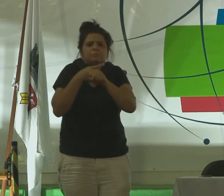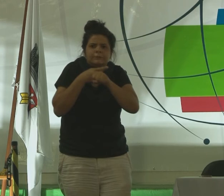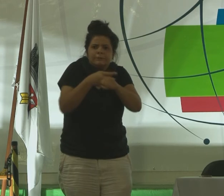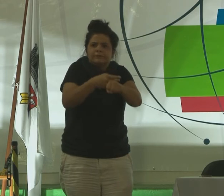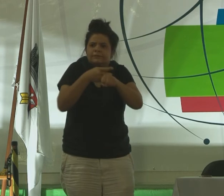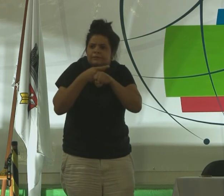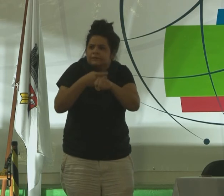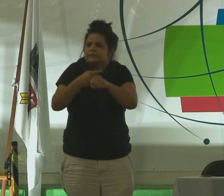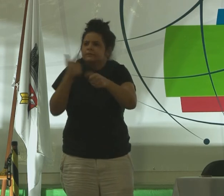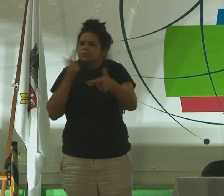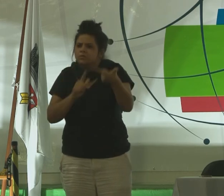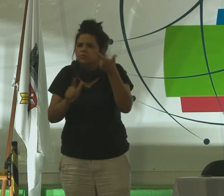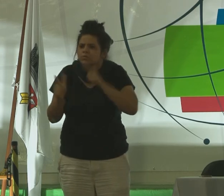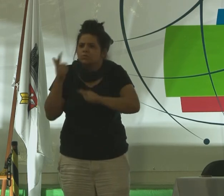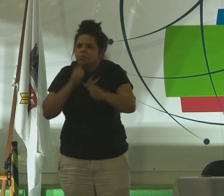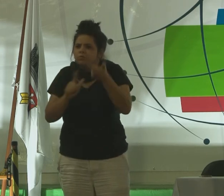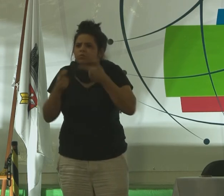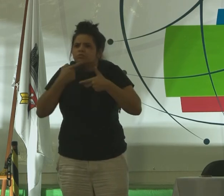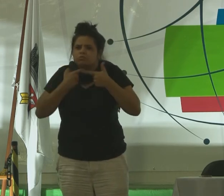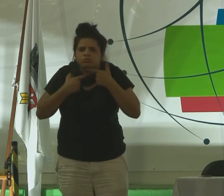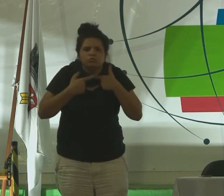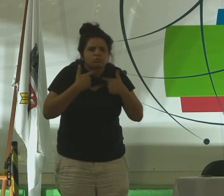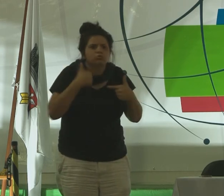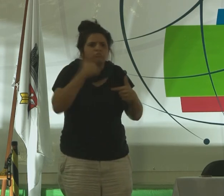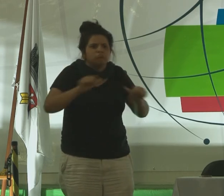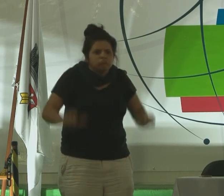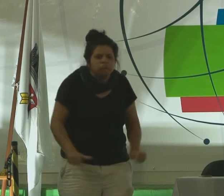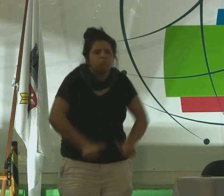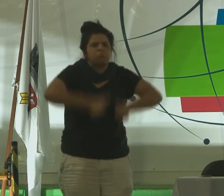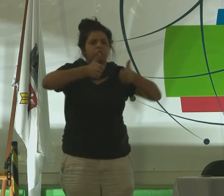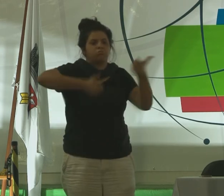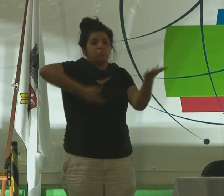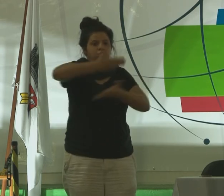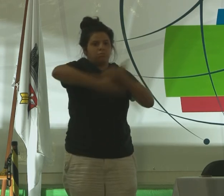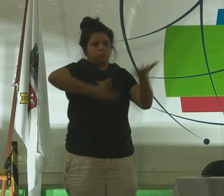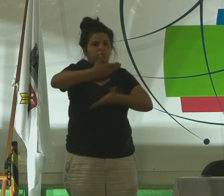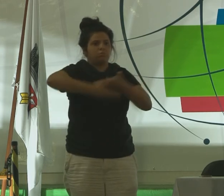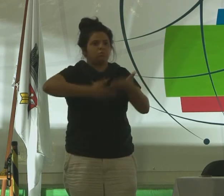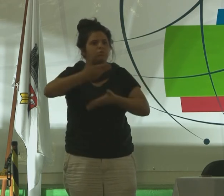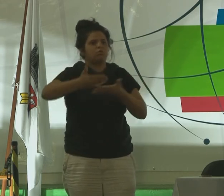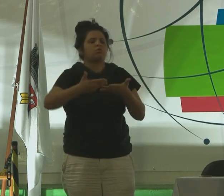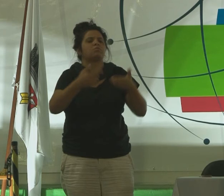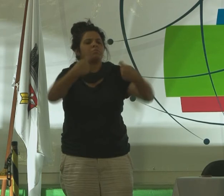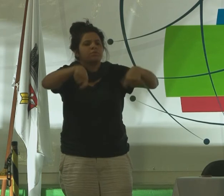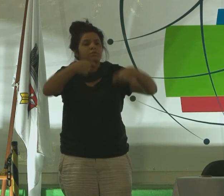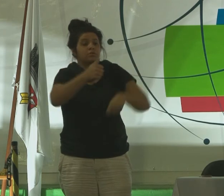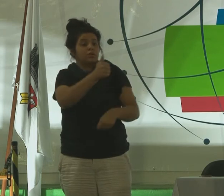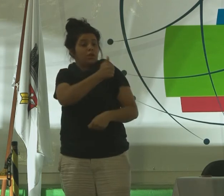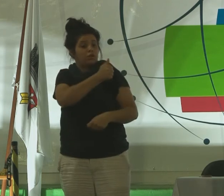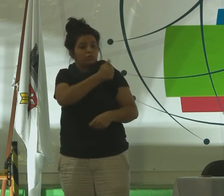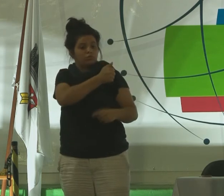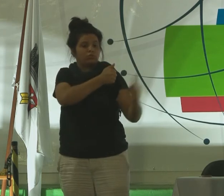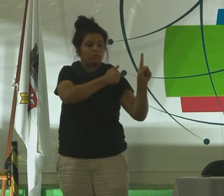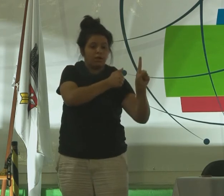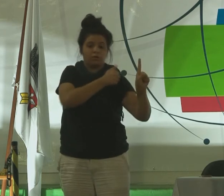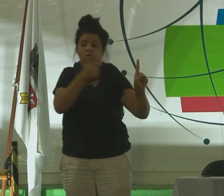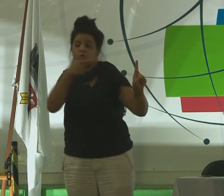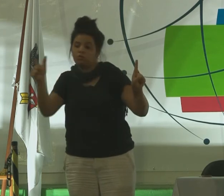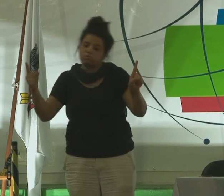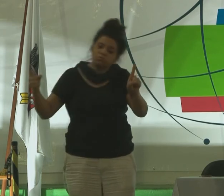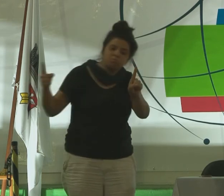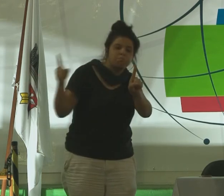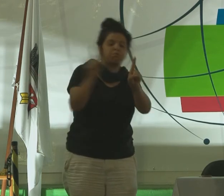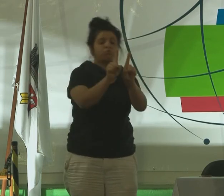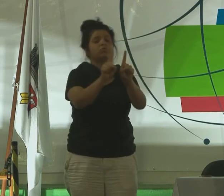busque todas as possibilidades para ser um bom mediador, o par do aluno, né, um outro